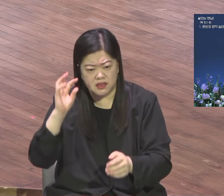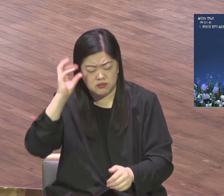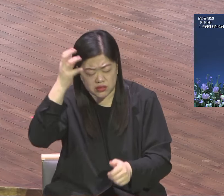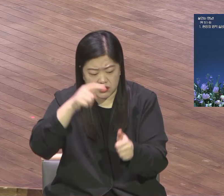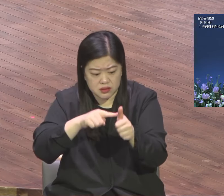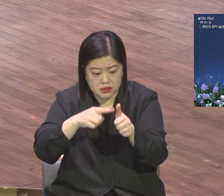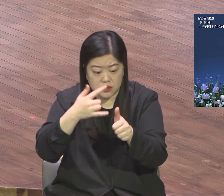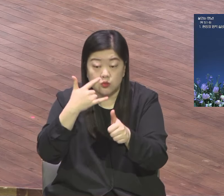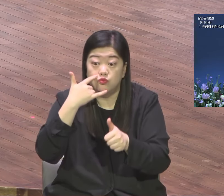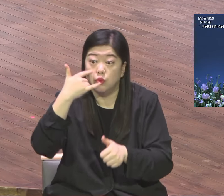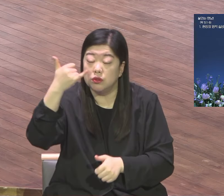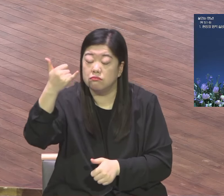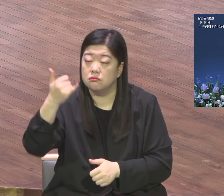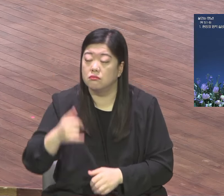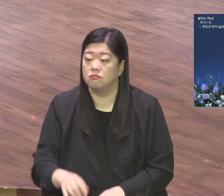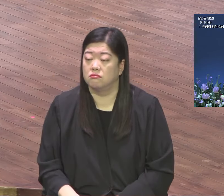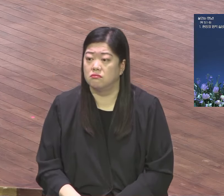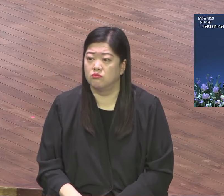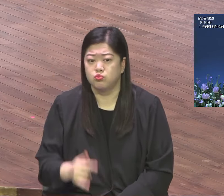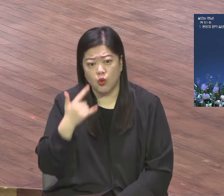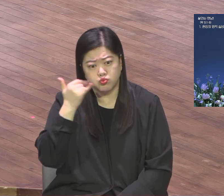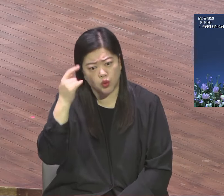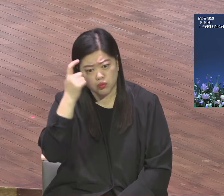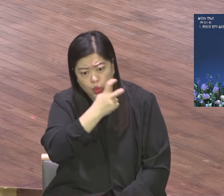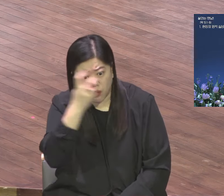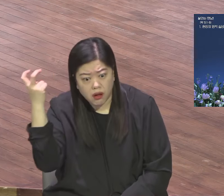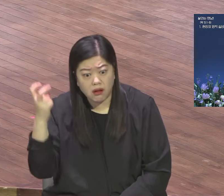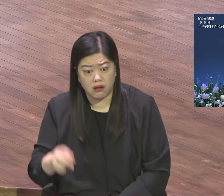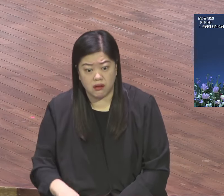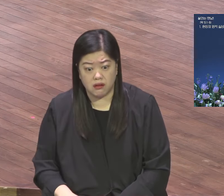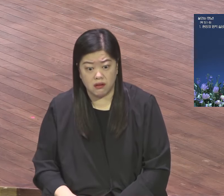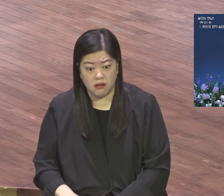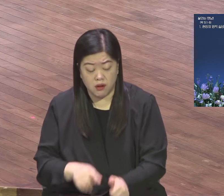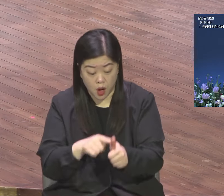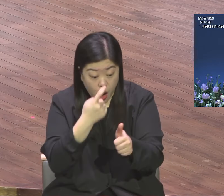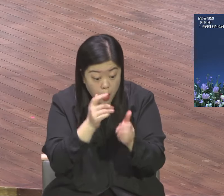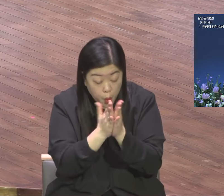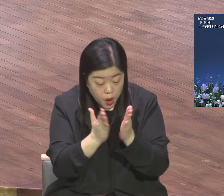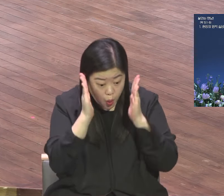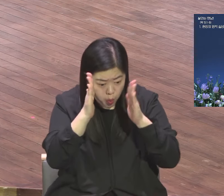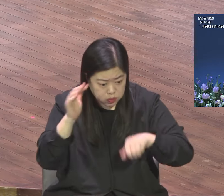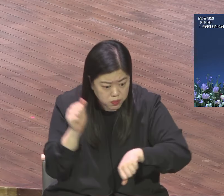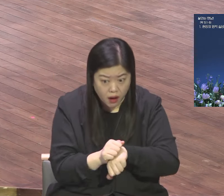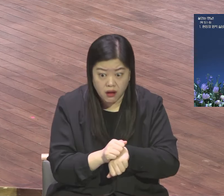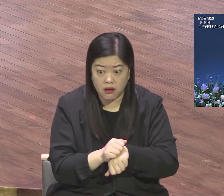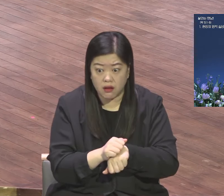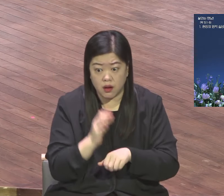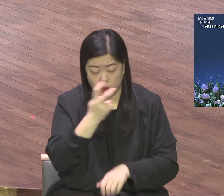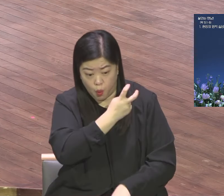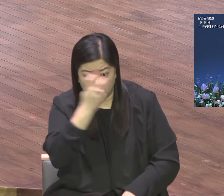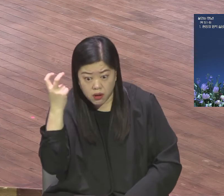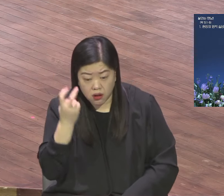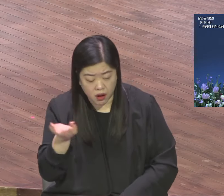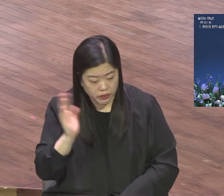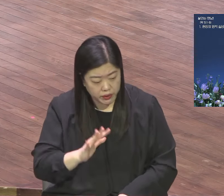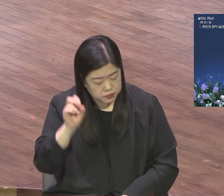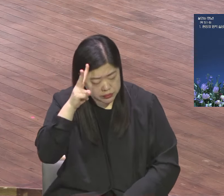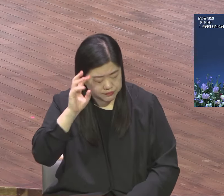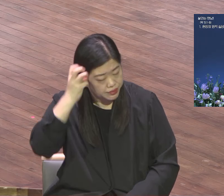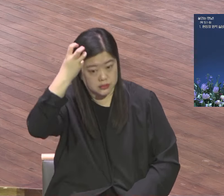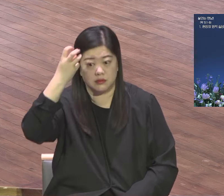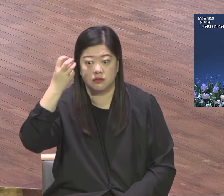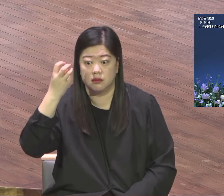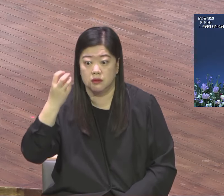부도, 명예도, 권력을 가지고 있는데 포장이 돼 있어. 그래 갖가지 숨은